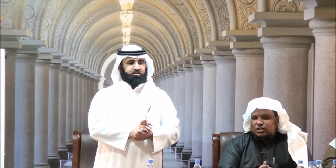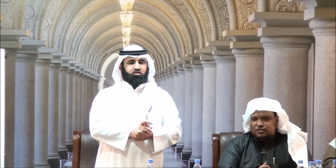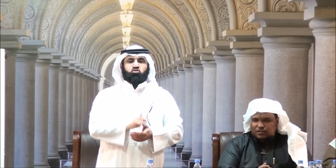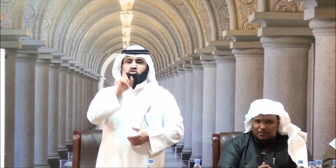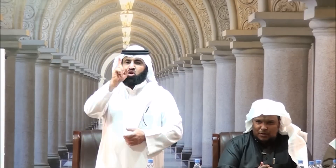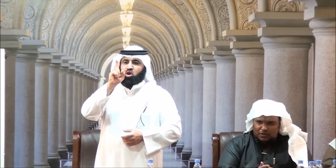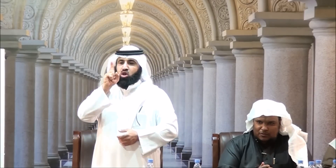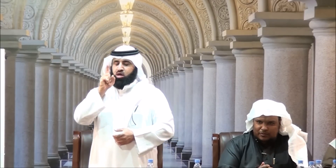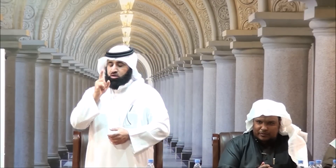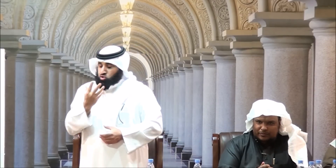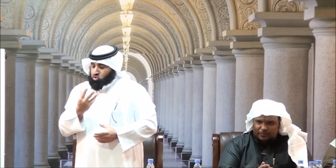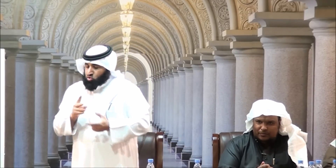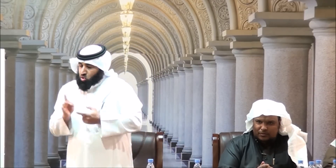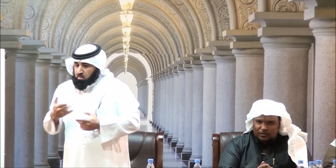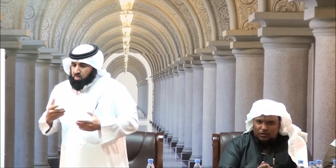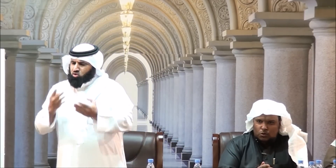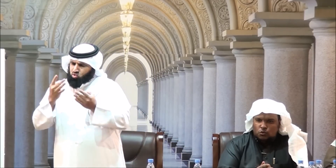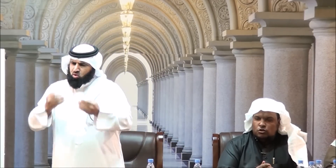ويزوج العزاب منكم.